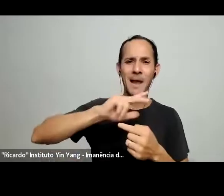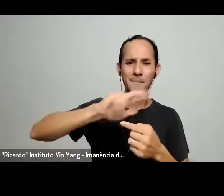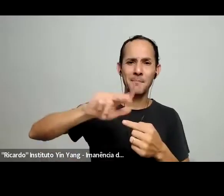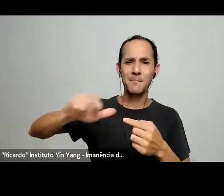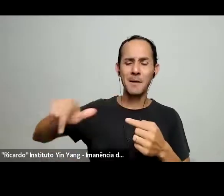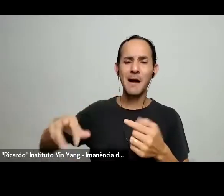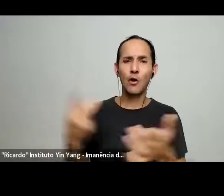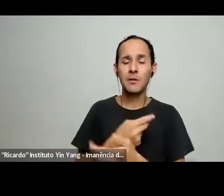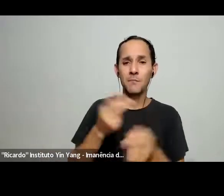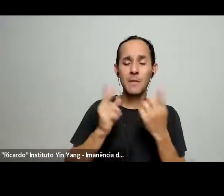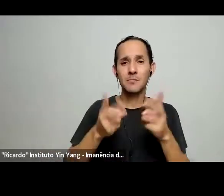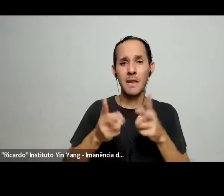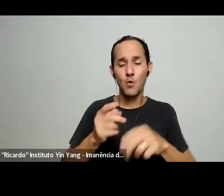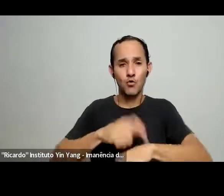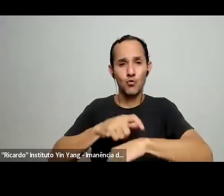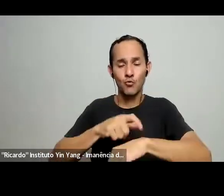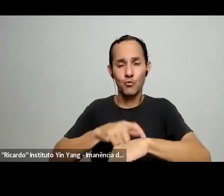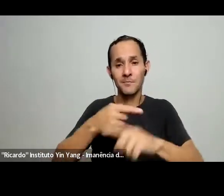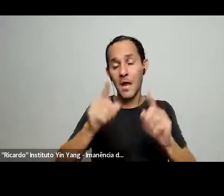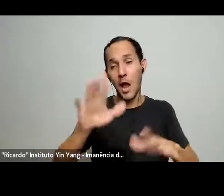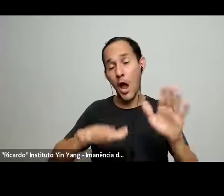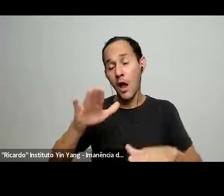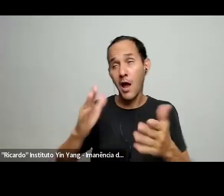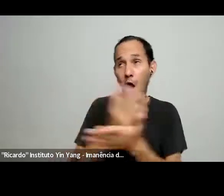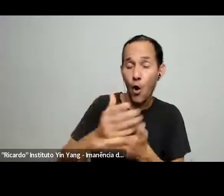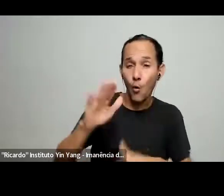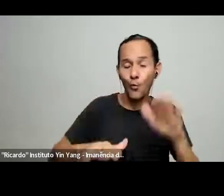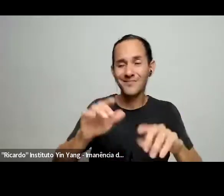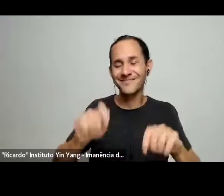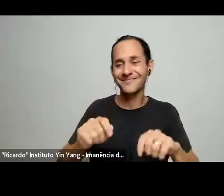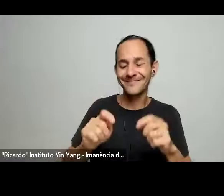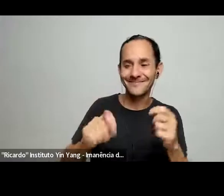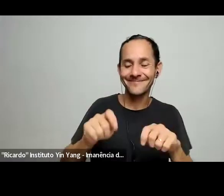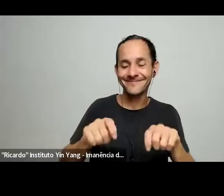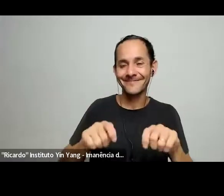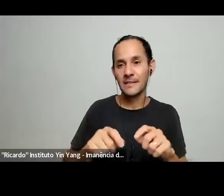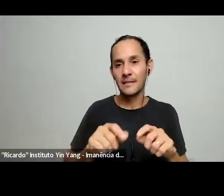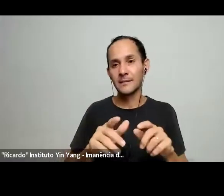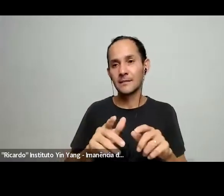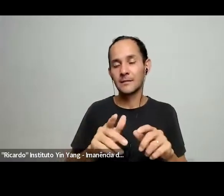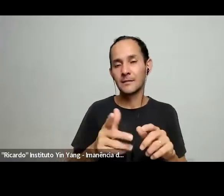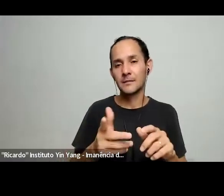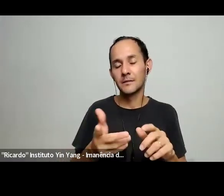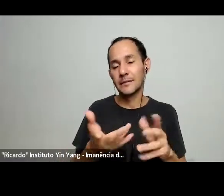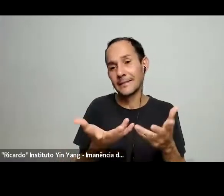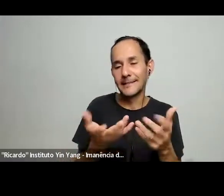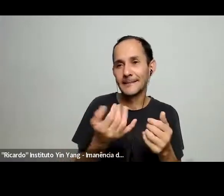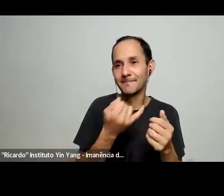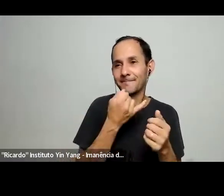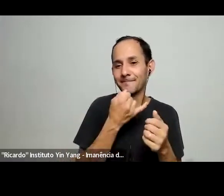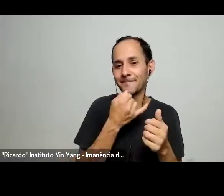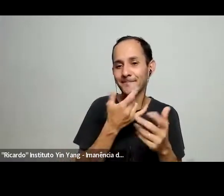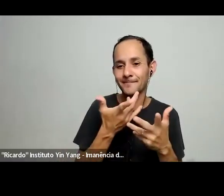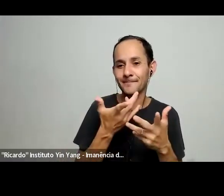tempo, e algumas aproximações elas podem ser perigosas também. Então, às vezes, a gente